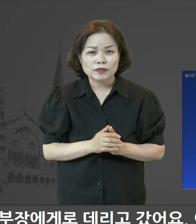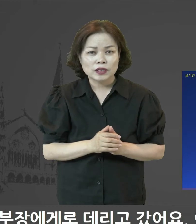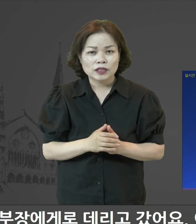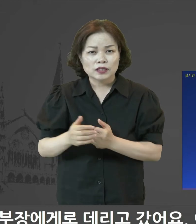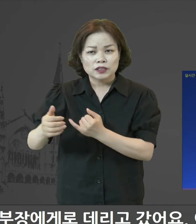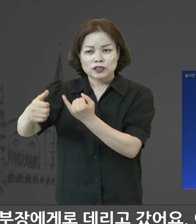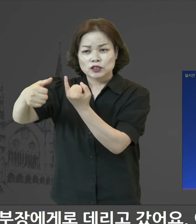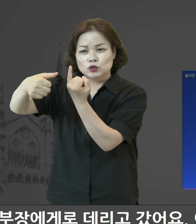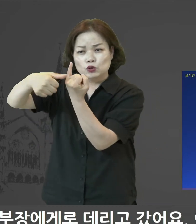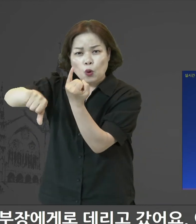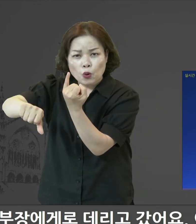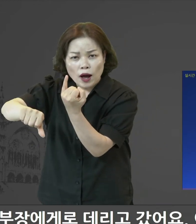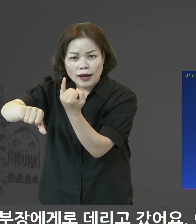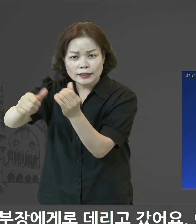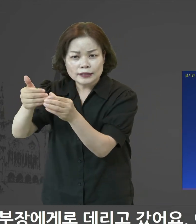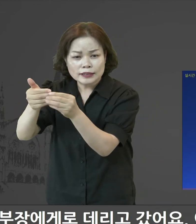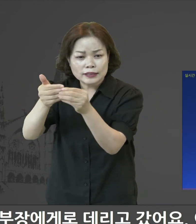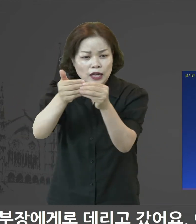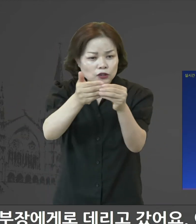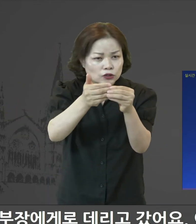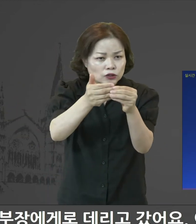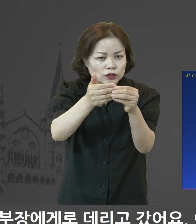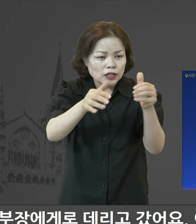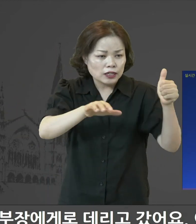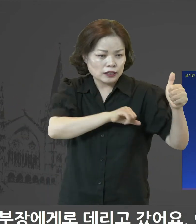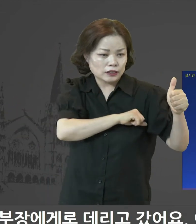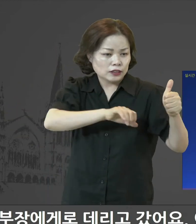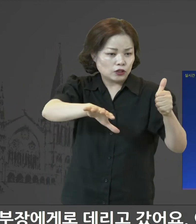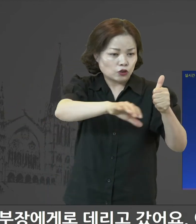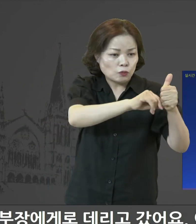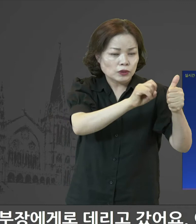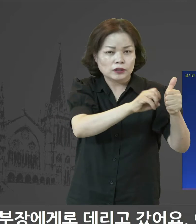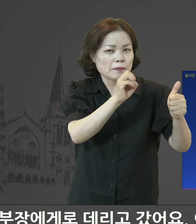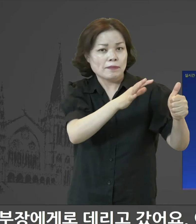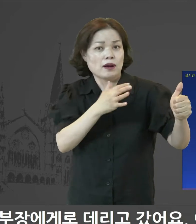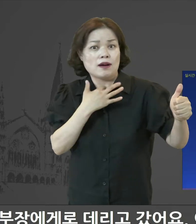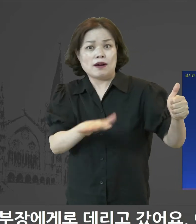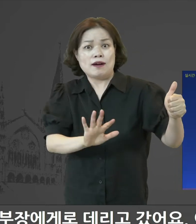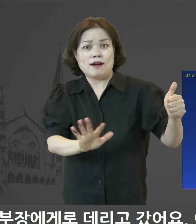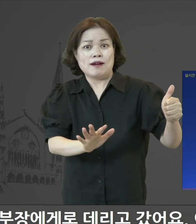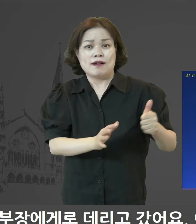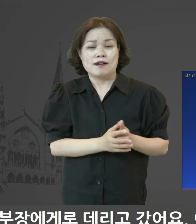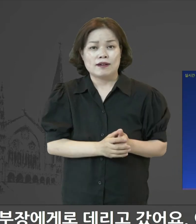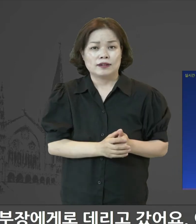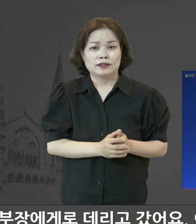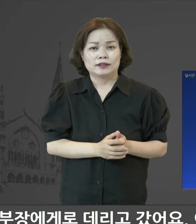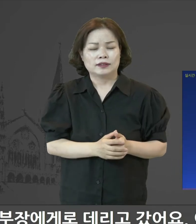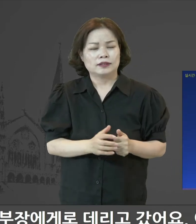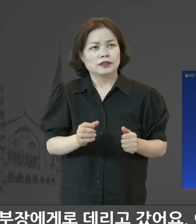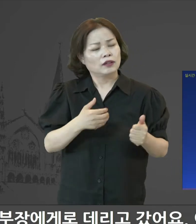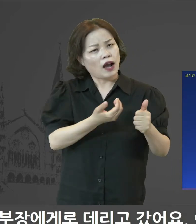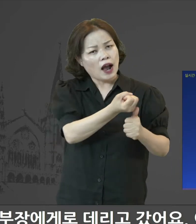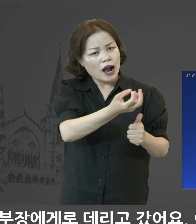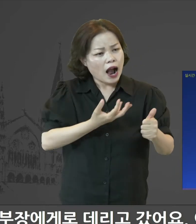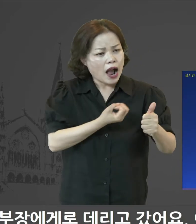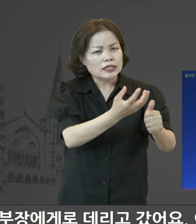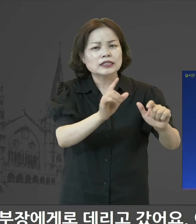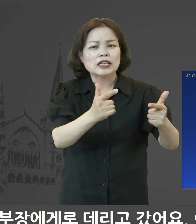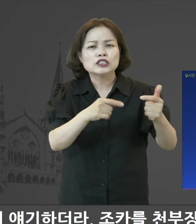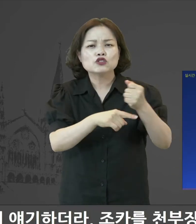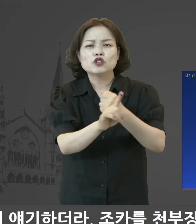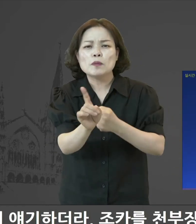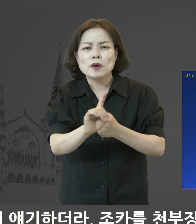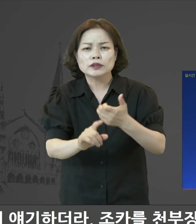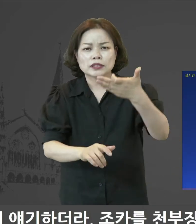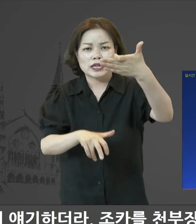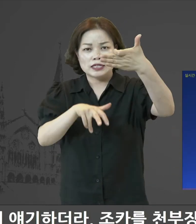조카를 천부장으로 데리고 가는 사람에게는 알리지 않았습니다. 왜 알리지 않았을까 한번 잠시만 생각해 보세요. 그리고